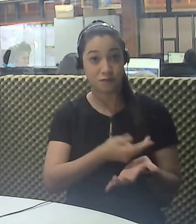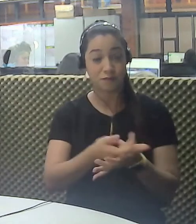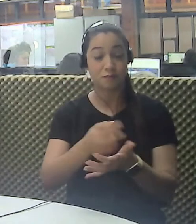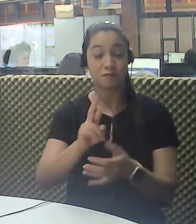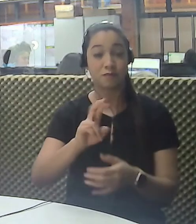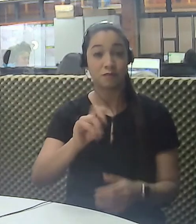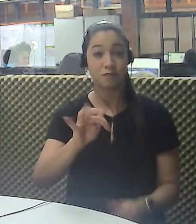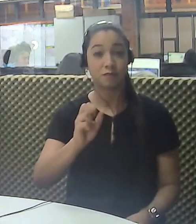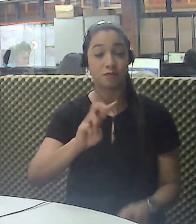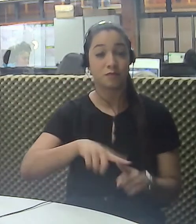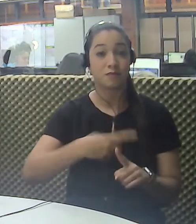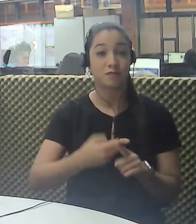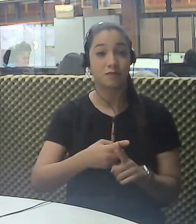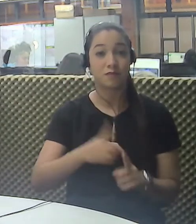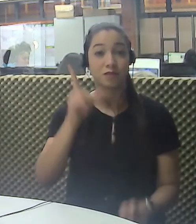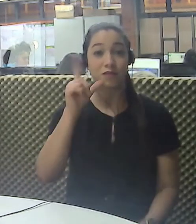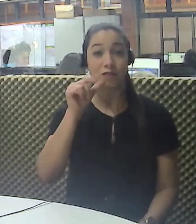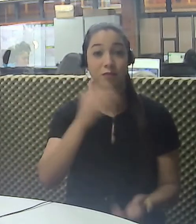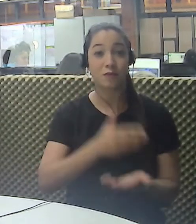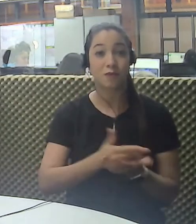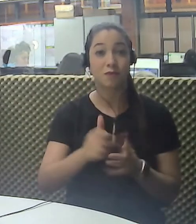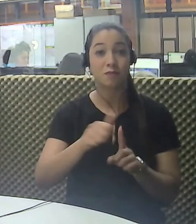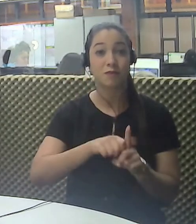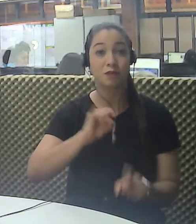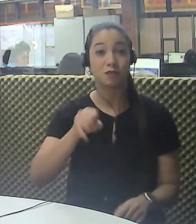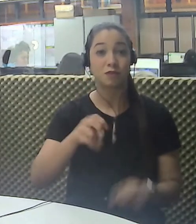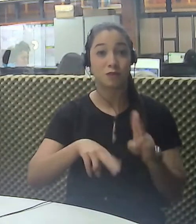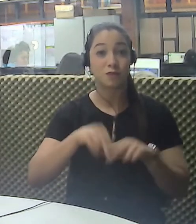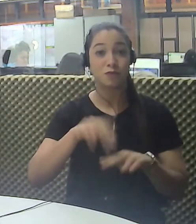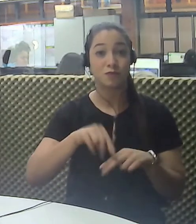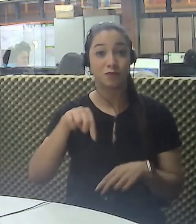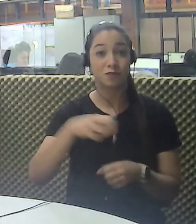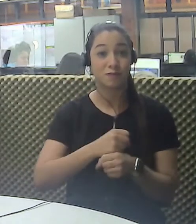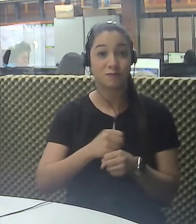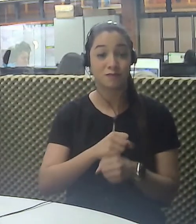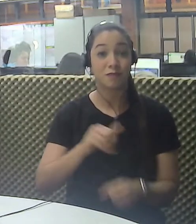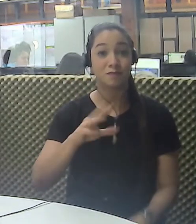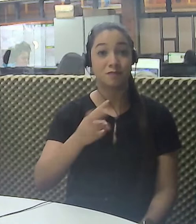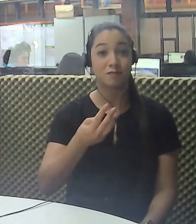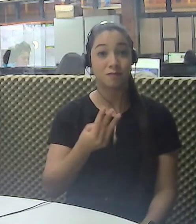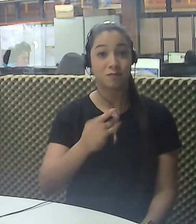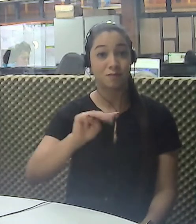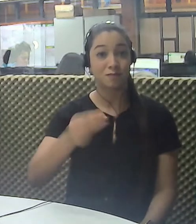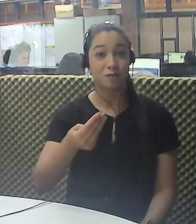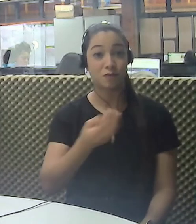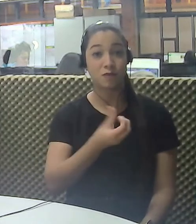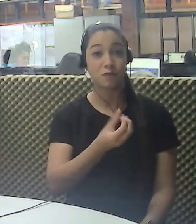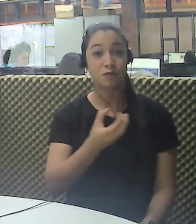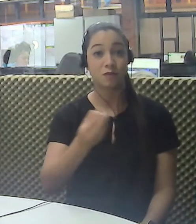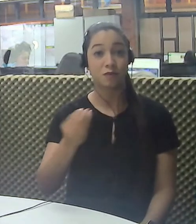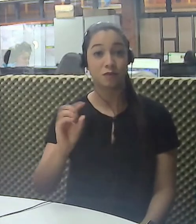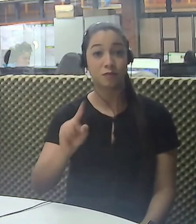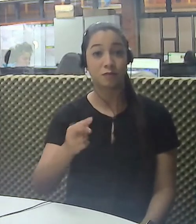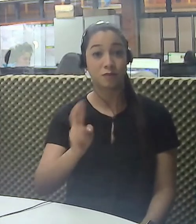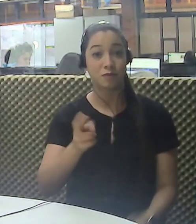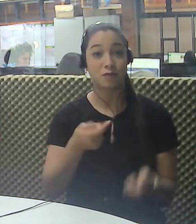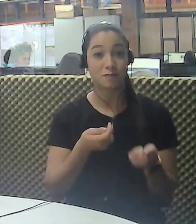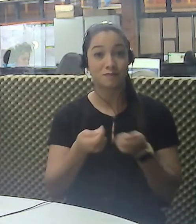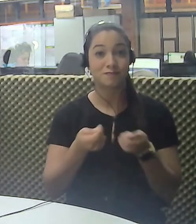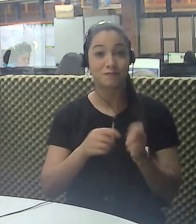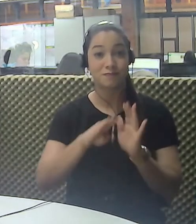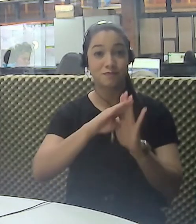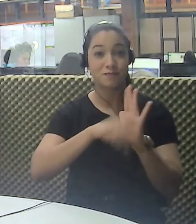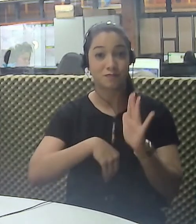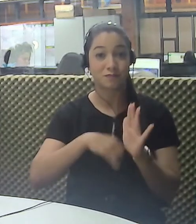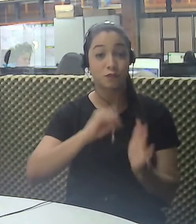extra do Demai, que teve início no mês de junho deste ano. Foram mais de 3 milhões e 600 mil reais negociados com